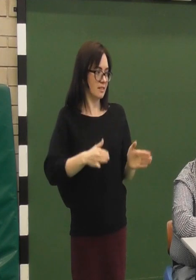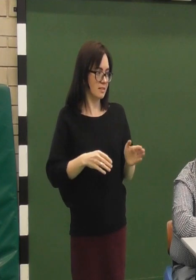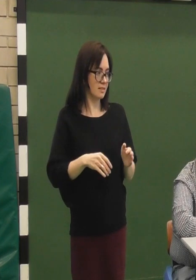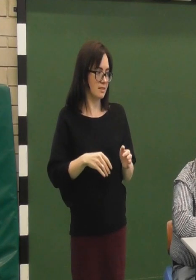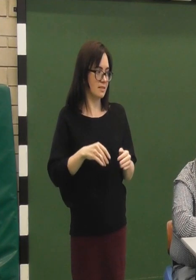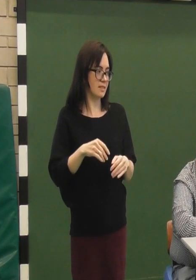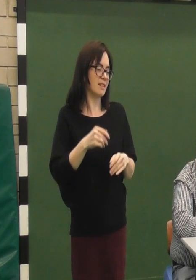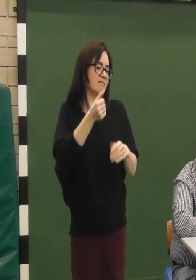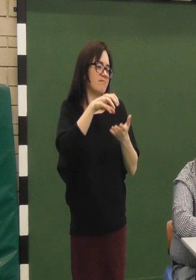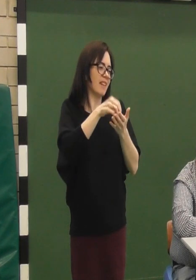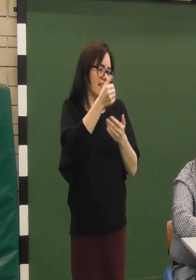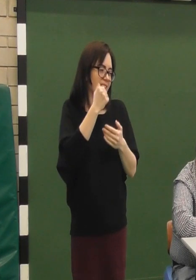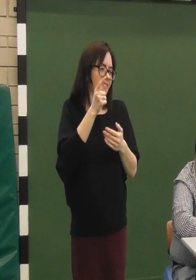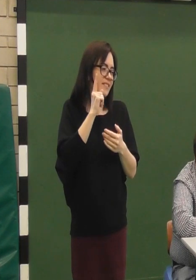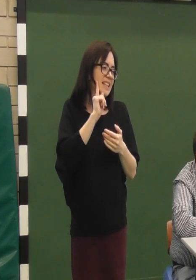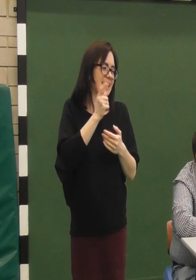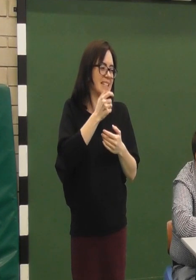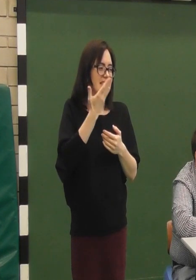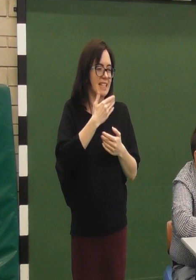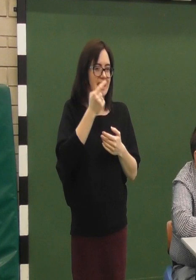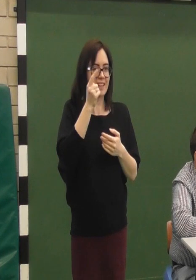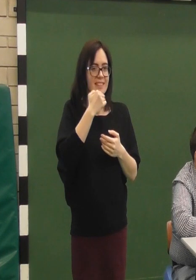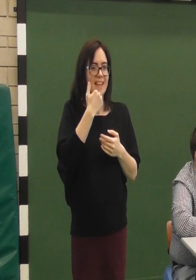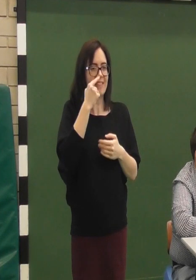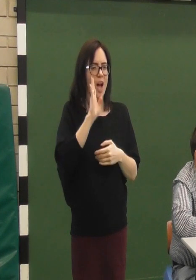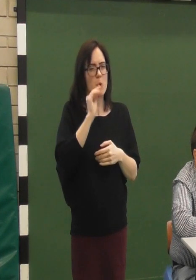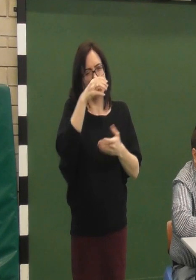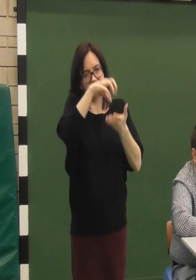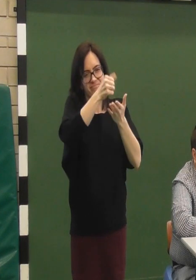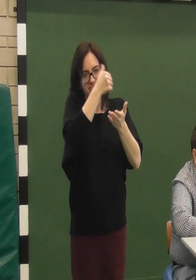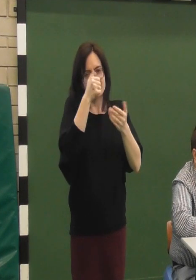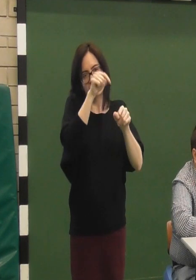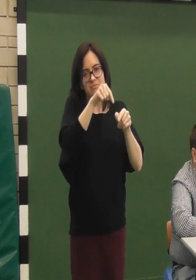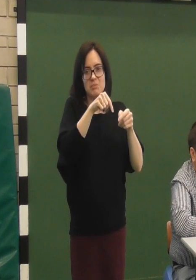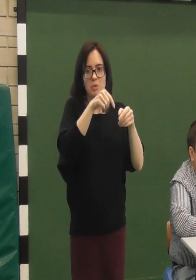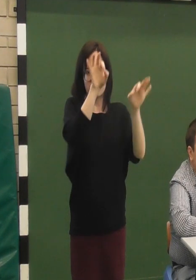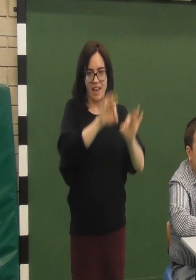Lichtenauba, úgy hívták azt a várost, ahol volt az a fegyvergyár.